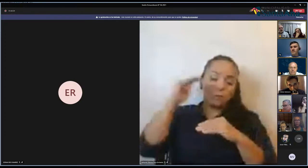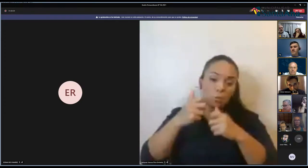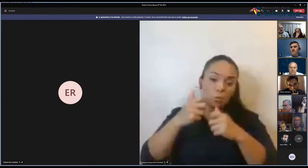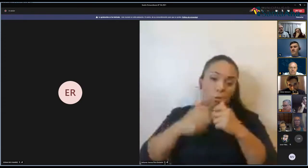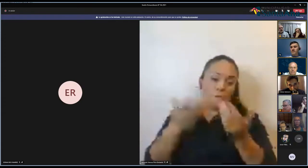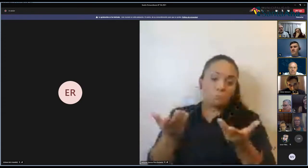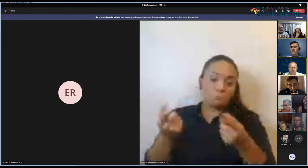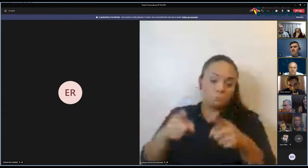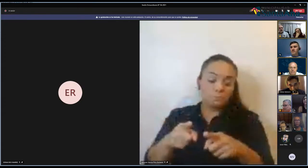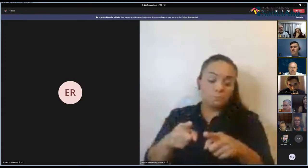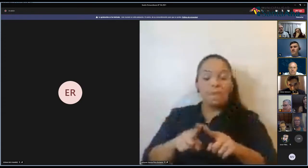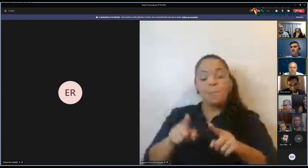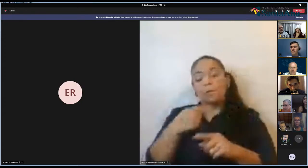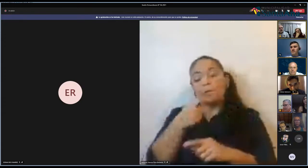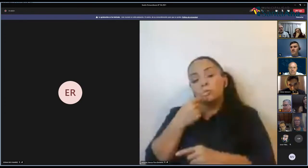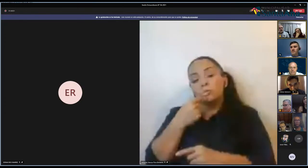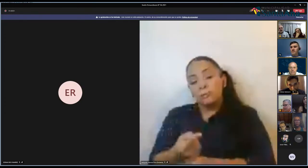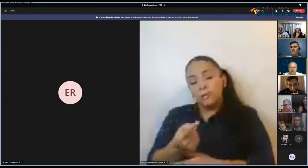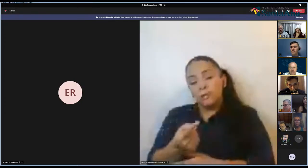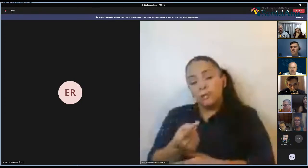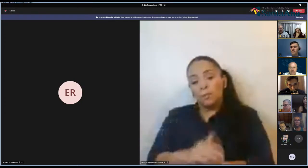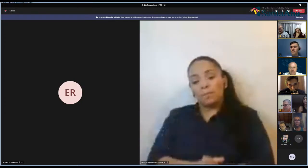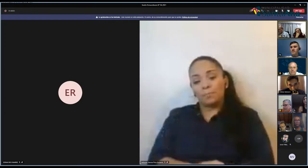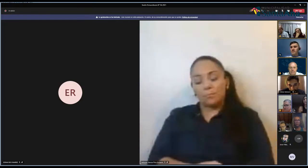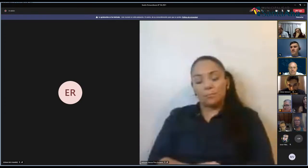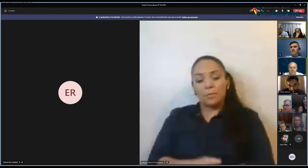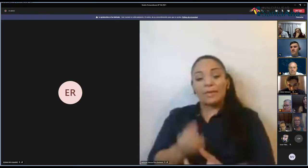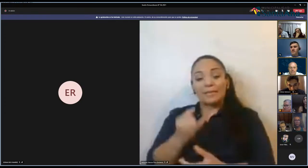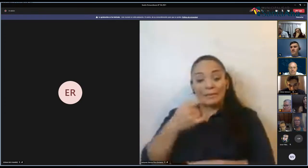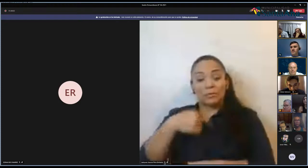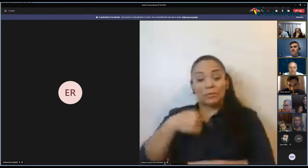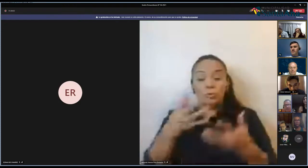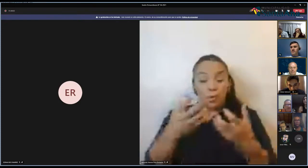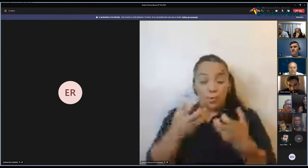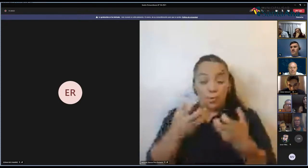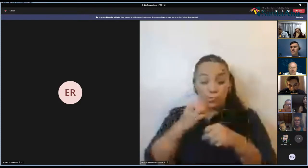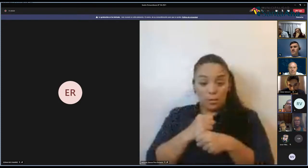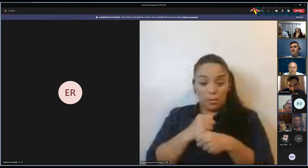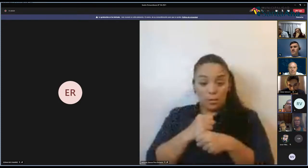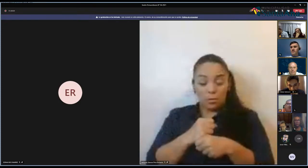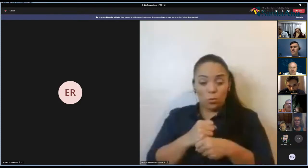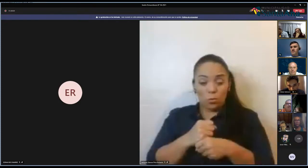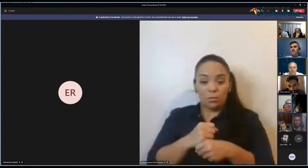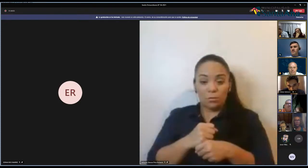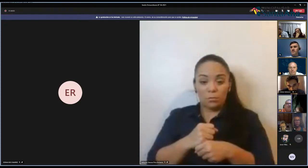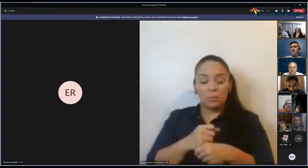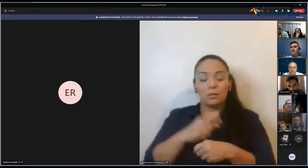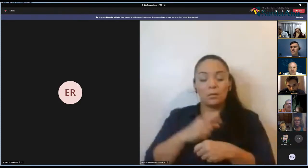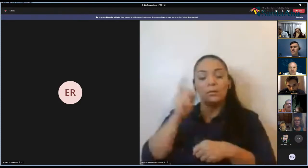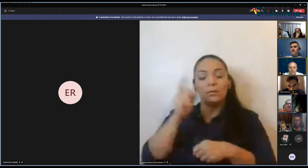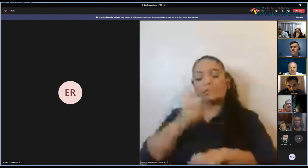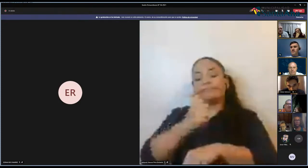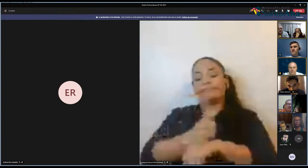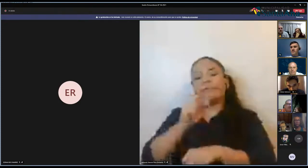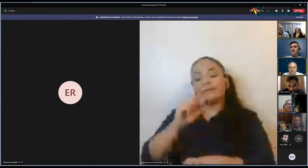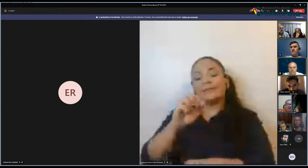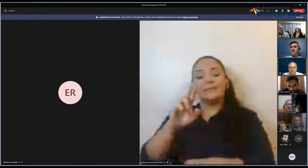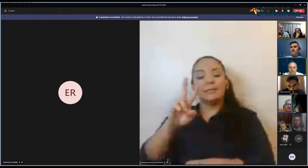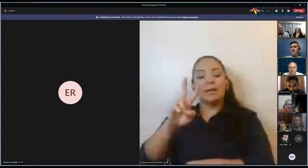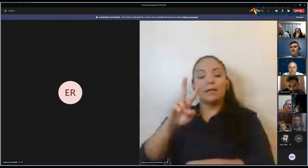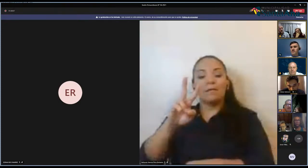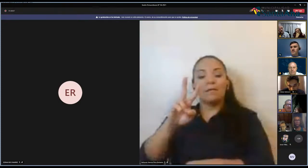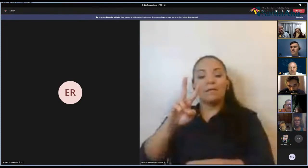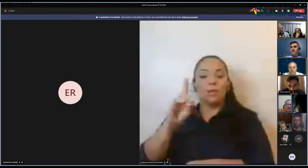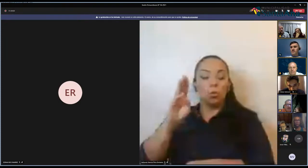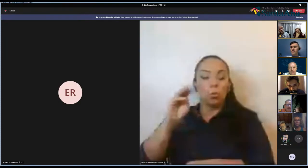les digo si queremos hacerlo nosotros debe constituirse el servidor no se cuenta las propiedades que se